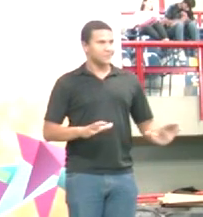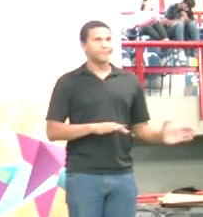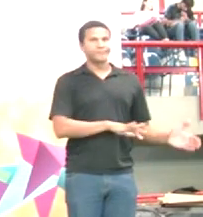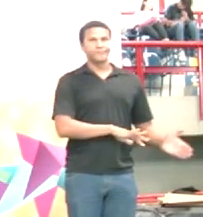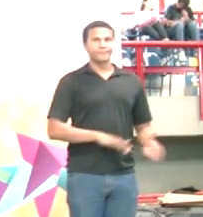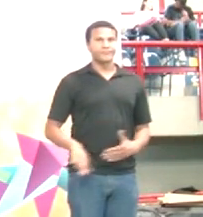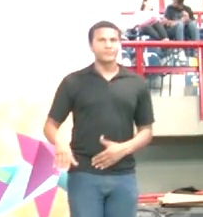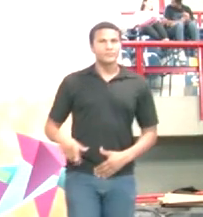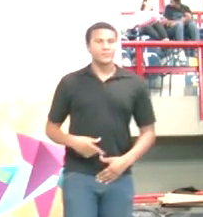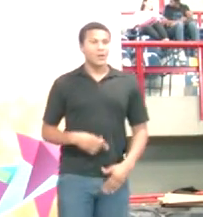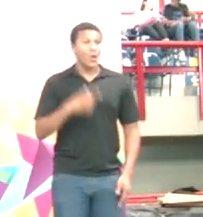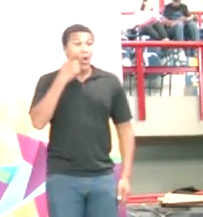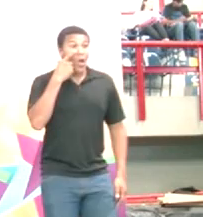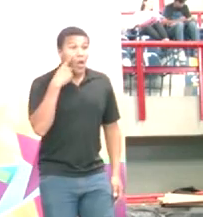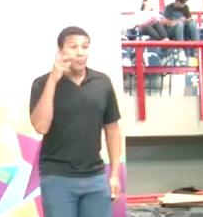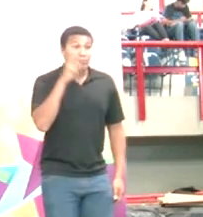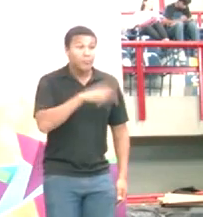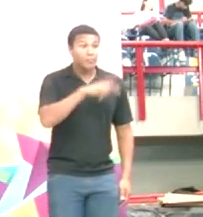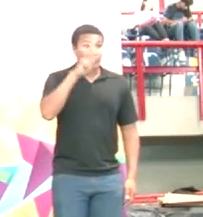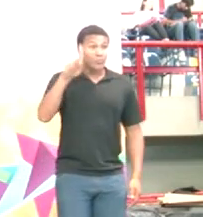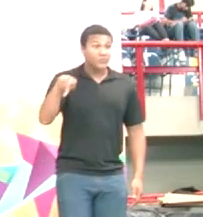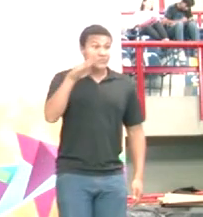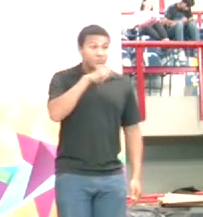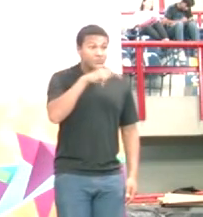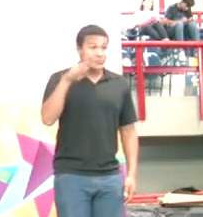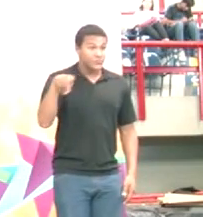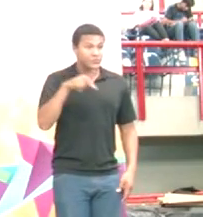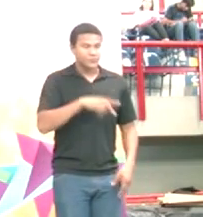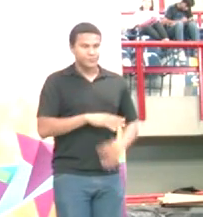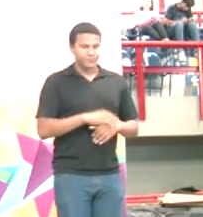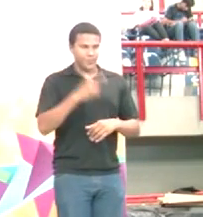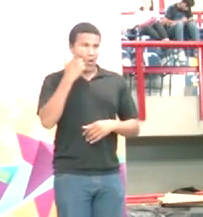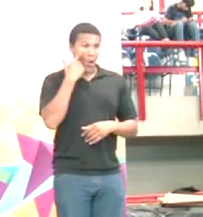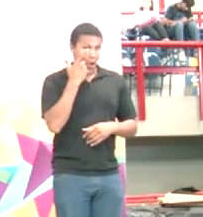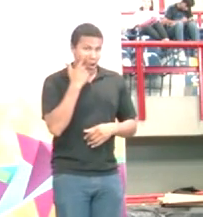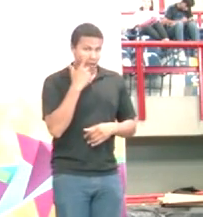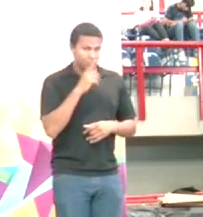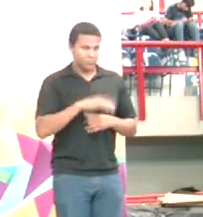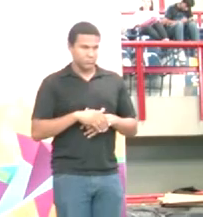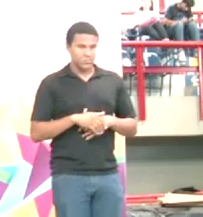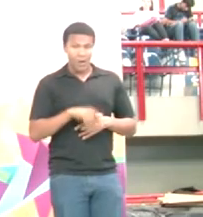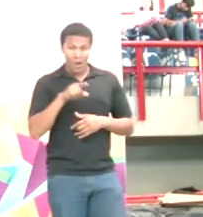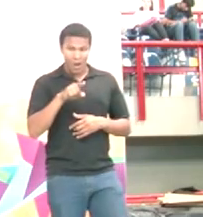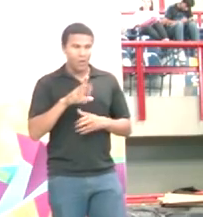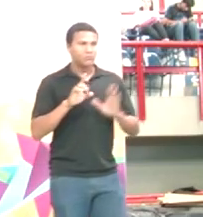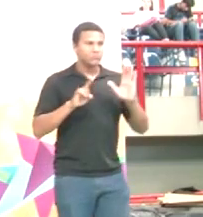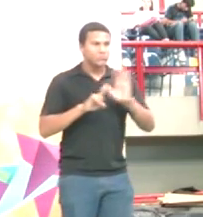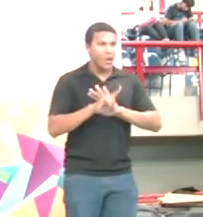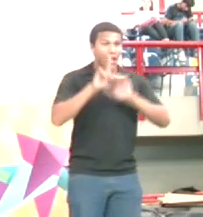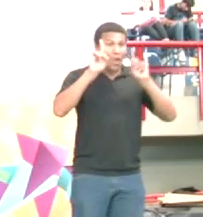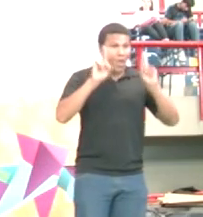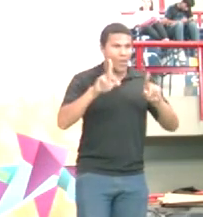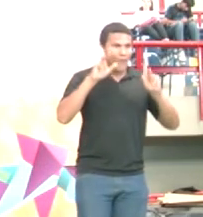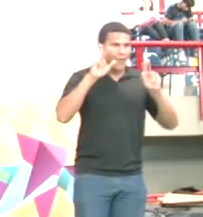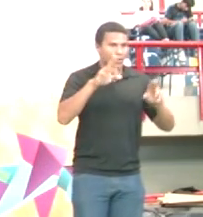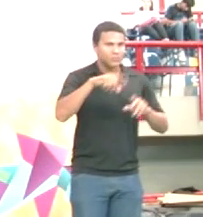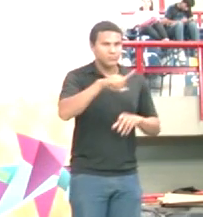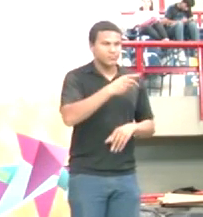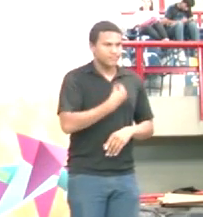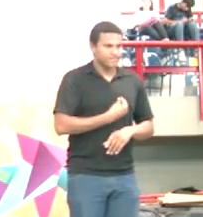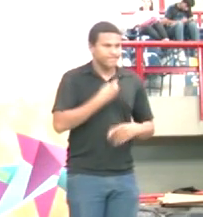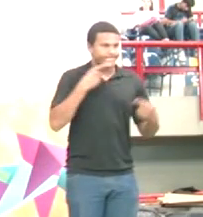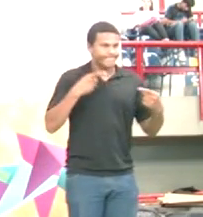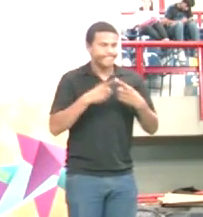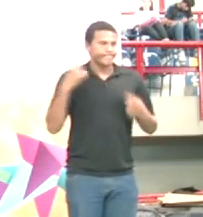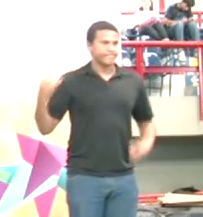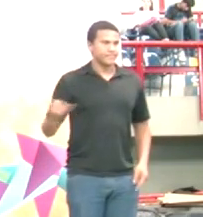Pessoal, que o prof fale pela boca de um anjo. Essa possa ser a questão. Se você puder